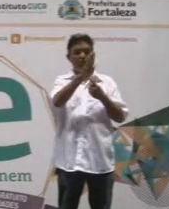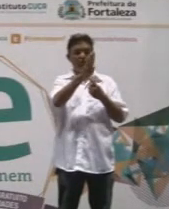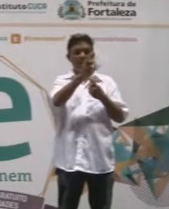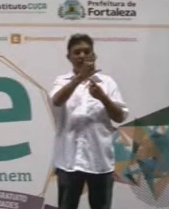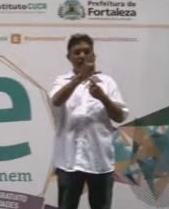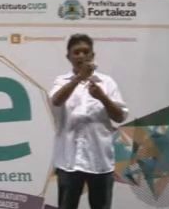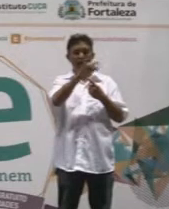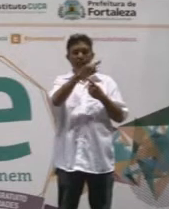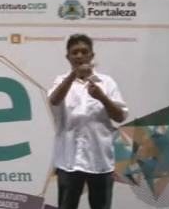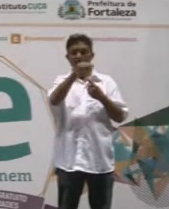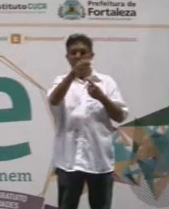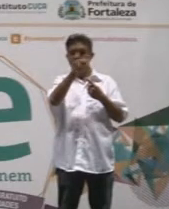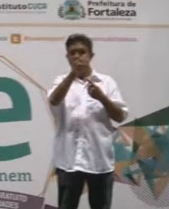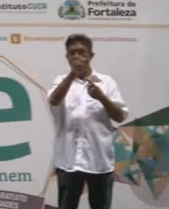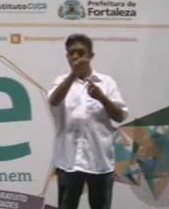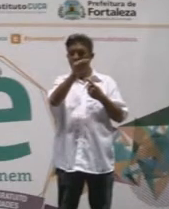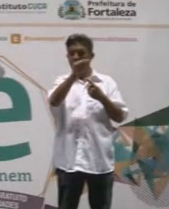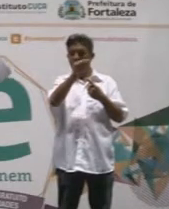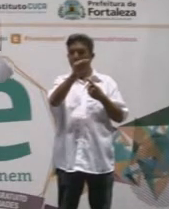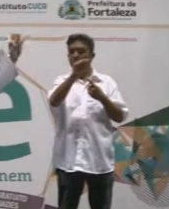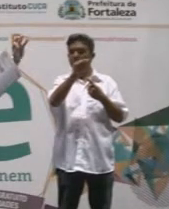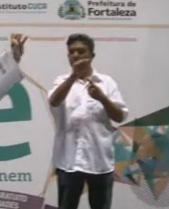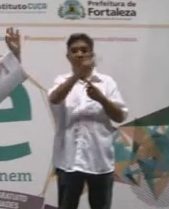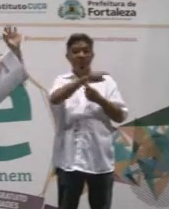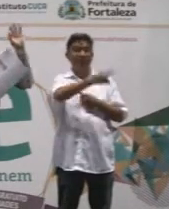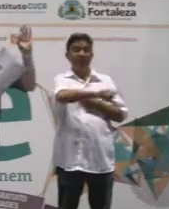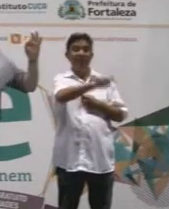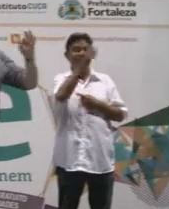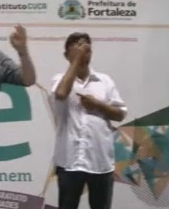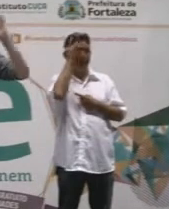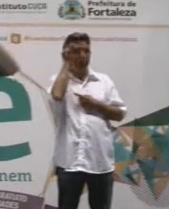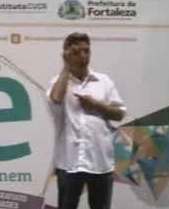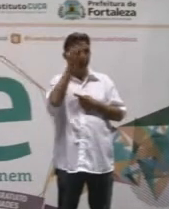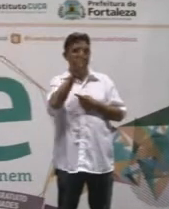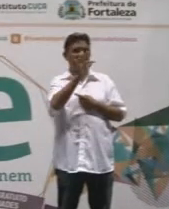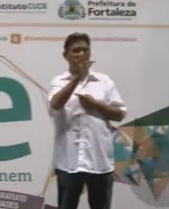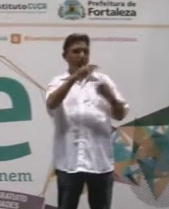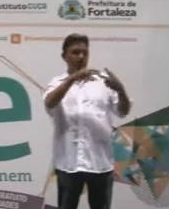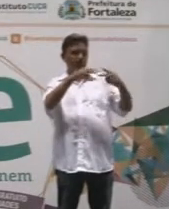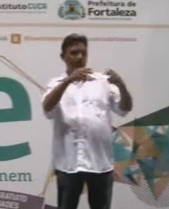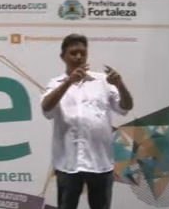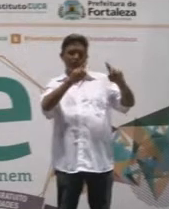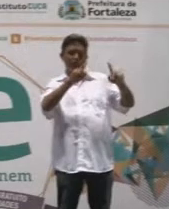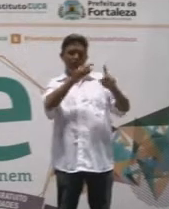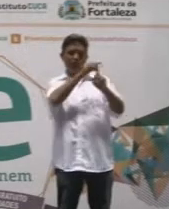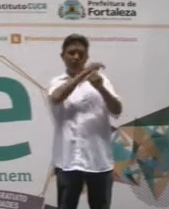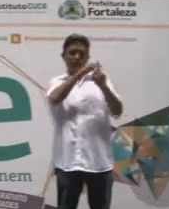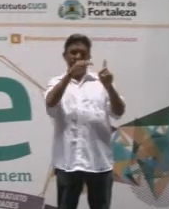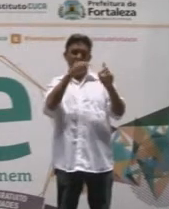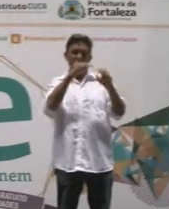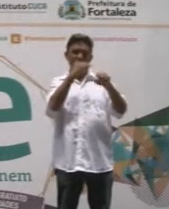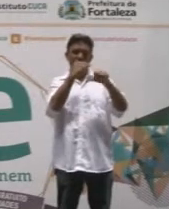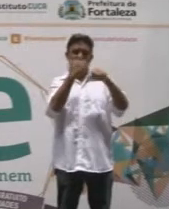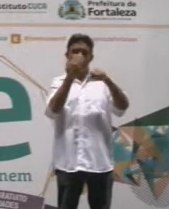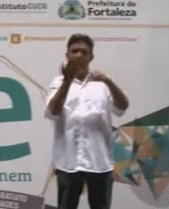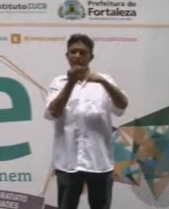É aquela que seleciona um indivíduo com fenótipo intermediário. Ficou claro?